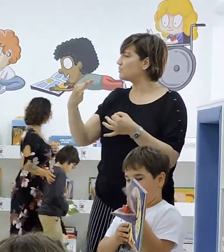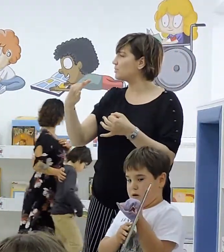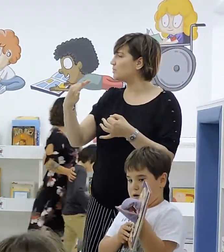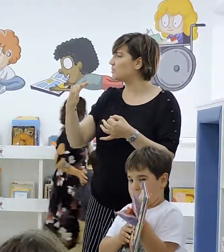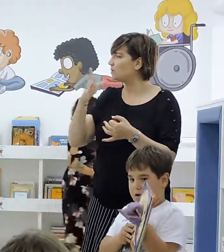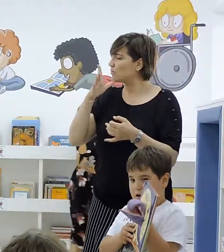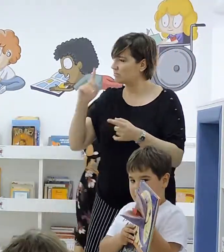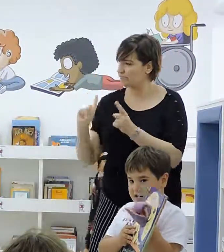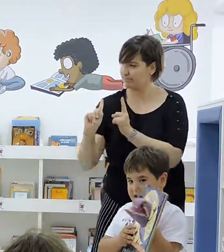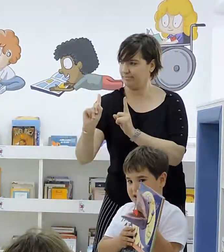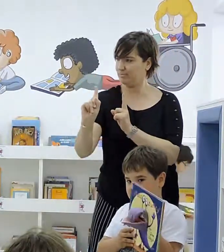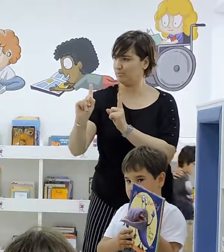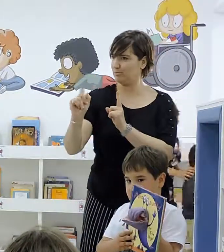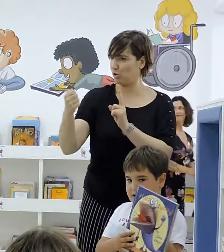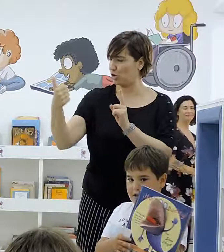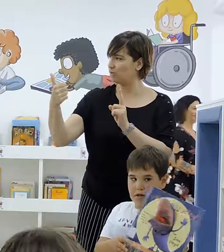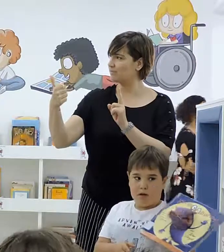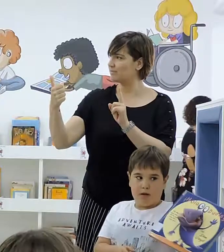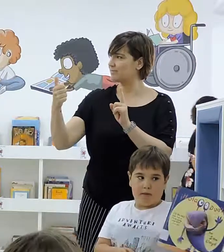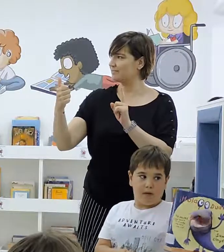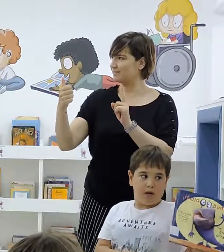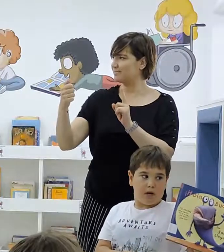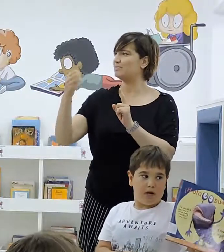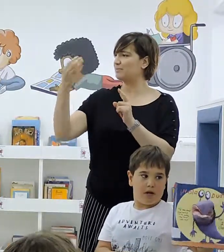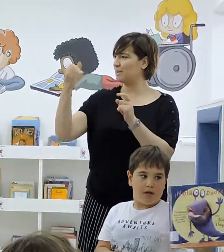un poquito más adelante, no te importa.